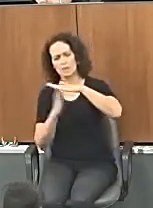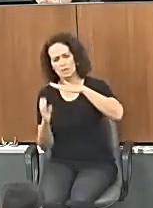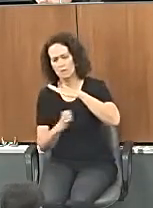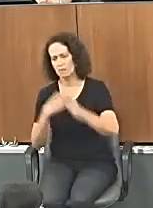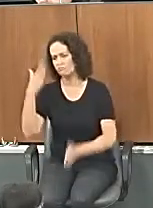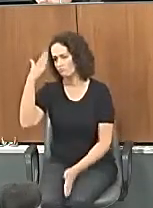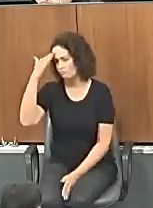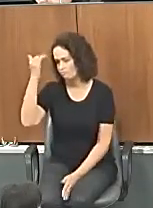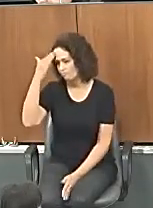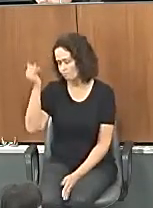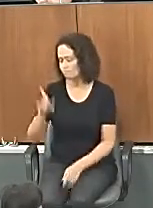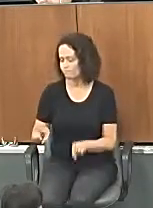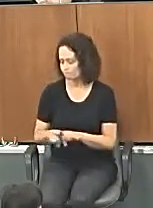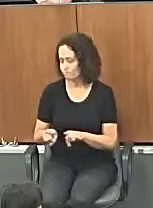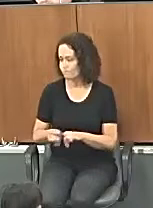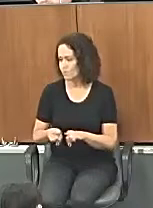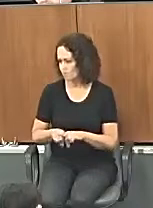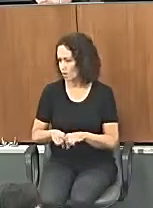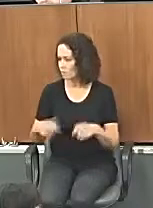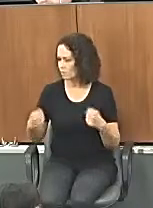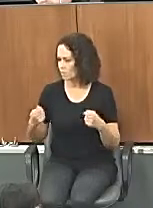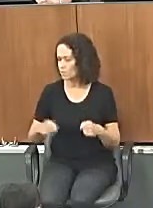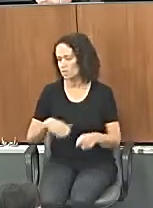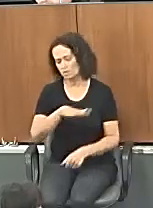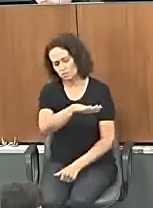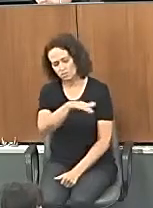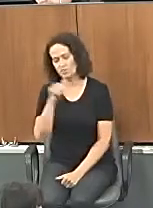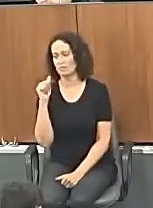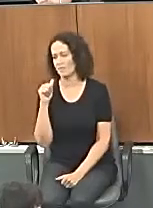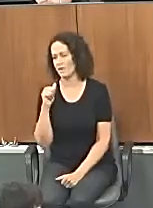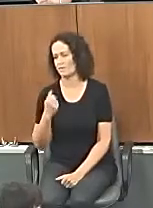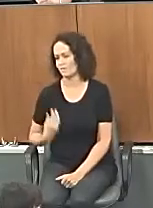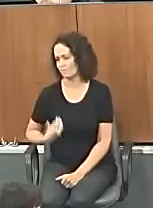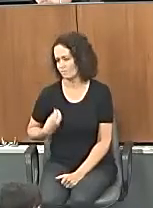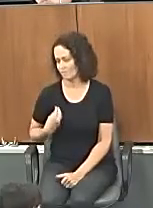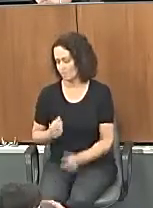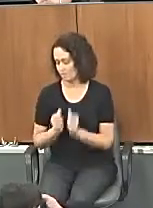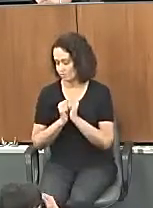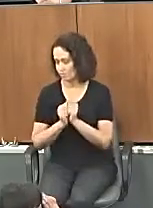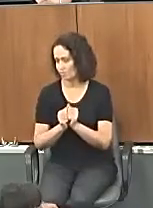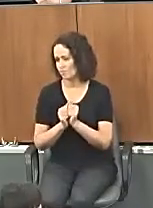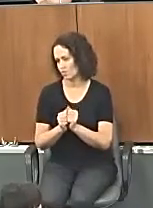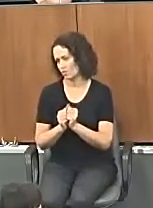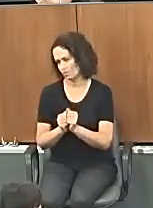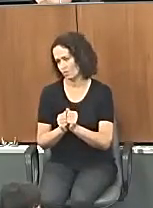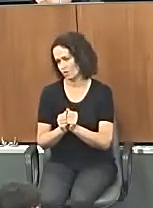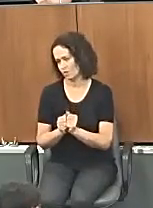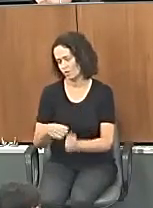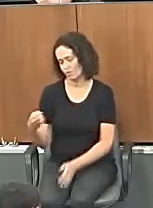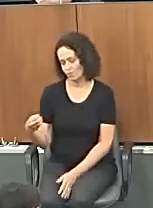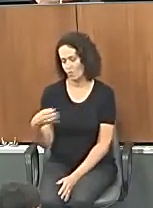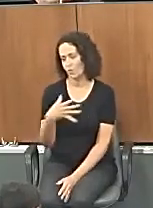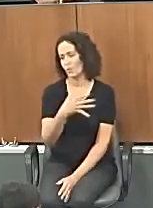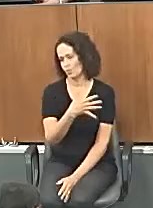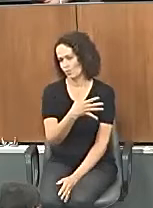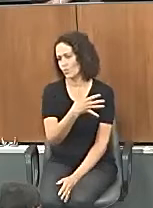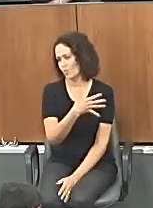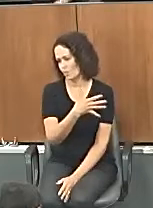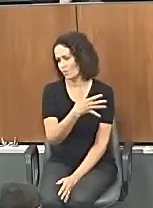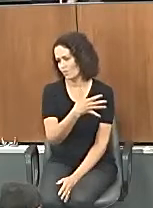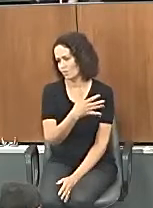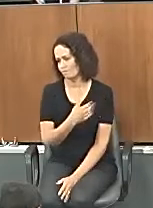têm que ser chamada para fazer parte desse novo modelo elas têm